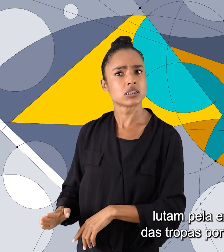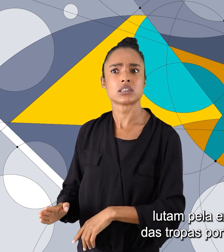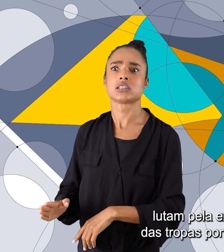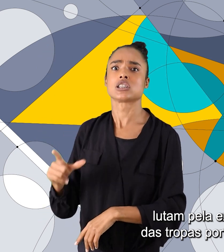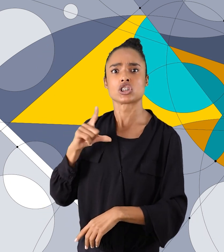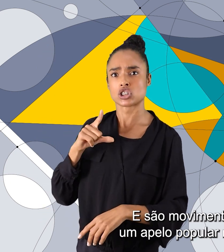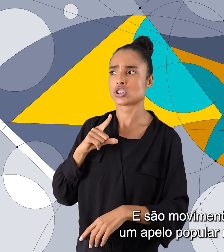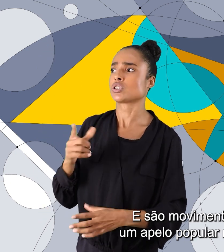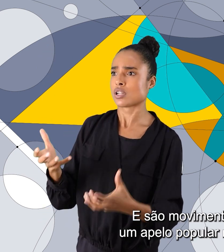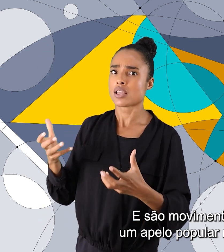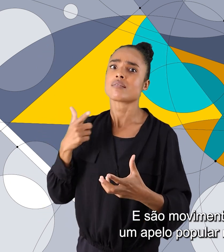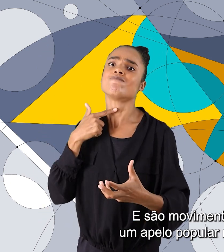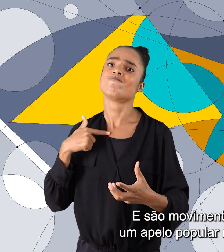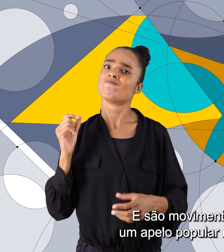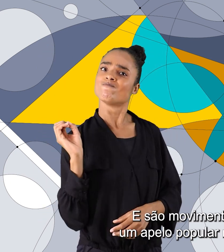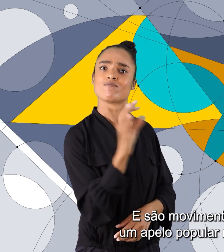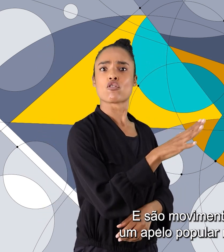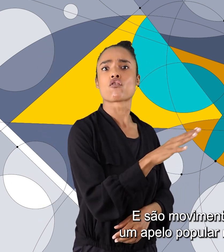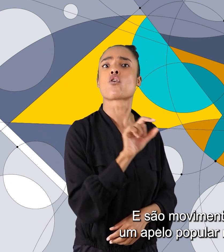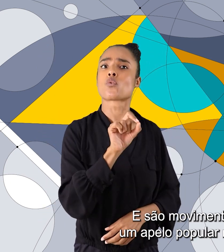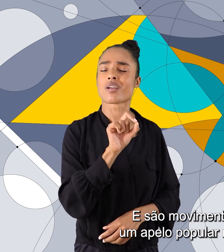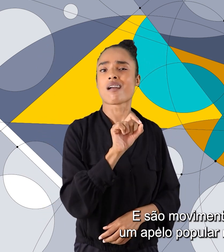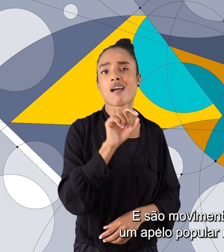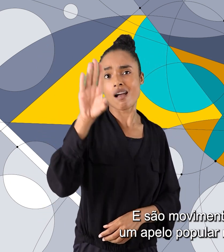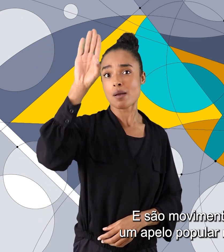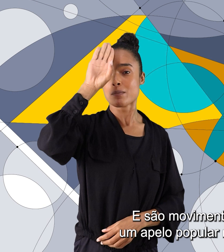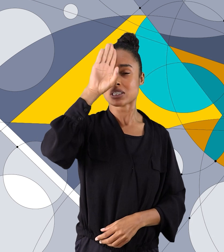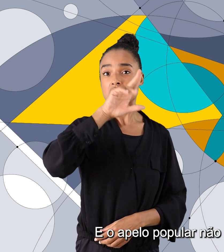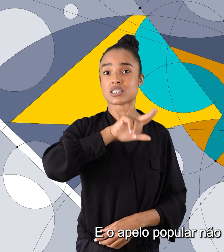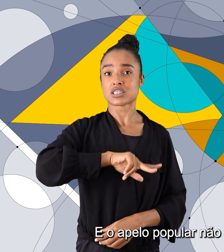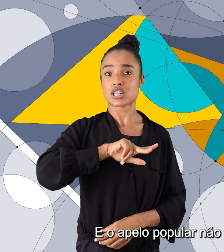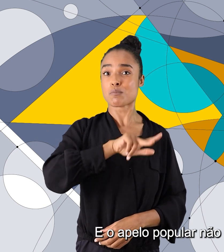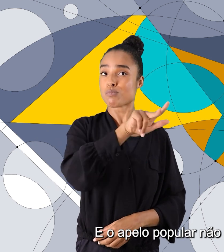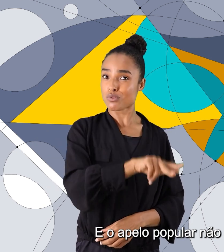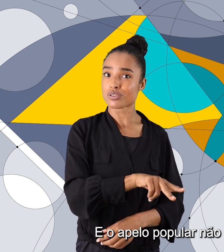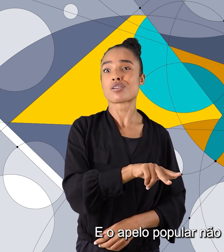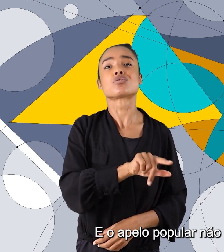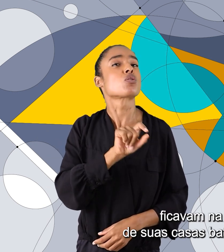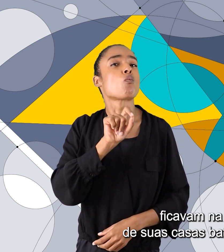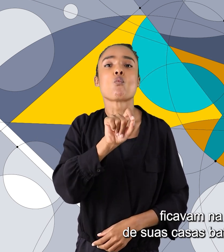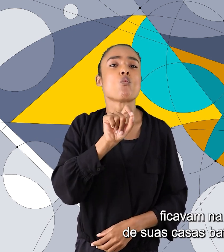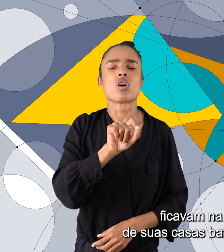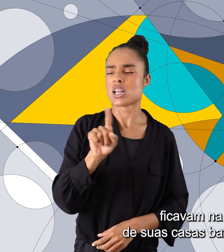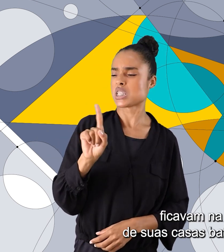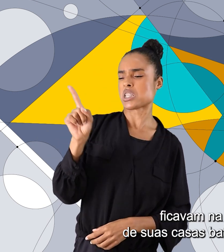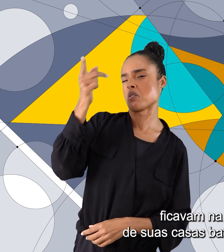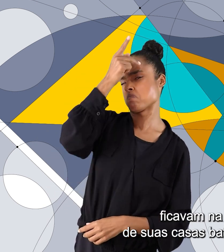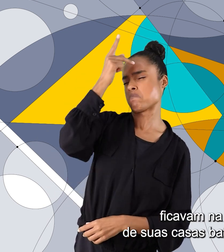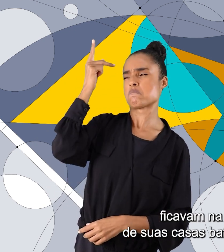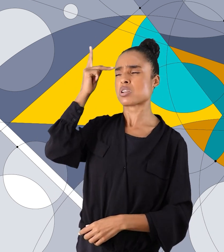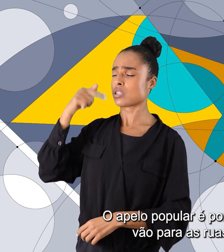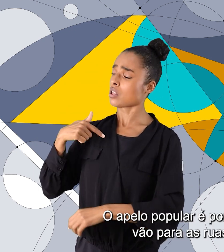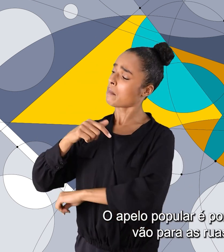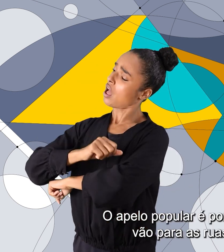tropas portuguesas. E são movimentos que têm um apelo popular muito grande, né? E o apelo popular não é que as pessoas ficavam na janela das suas casas